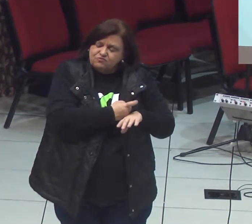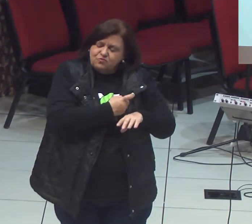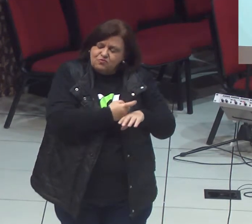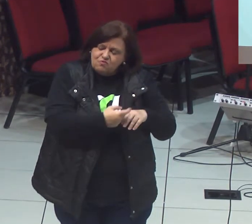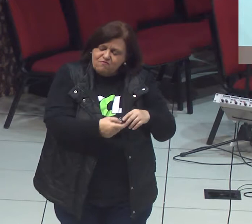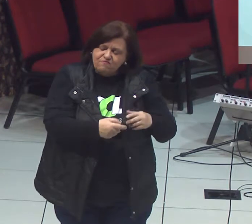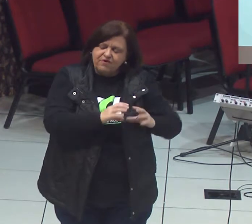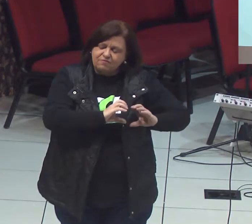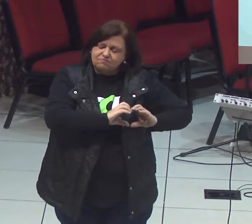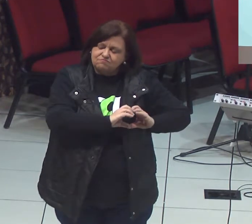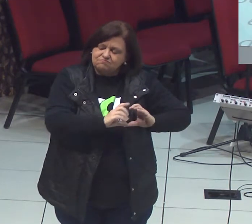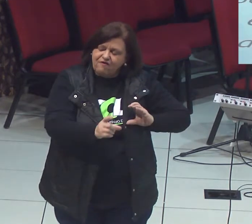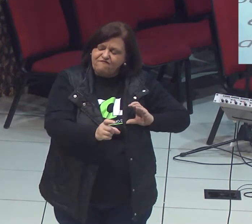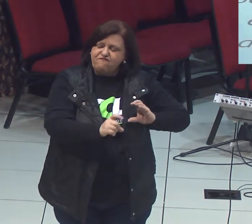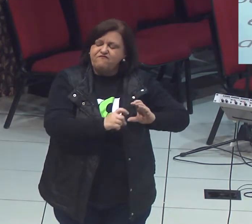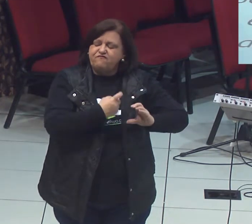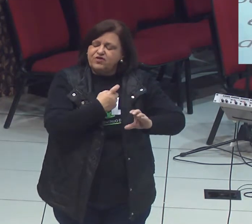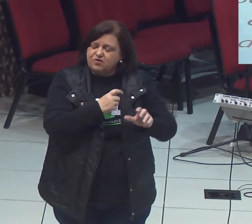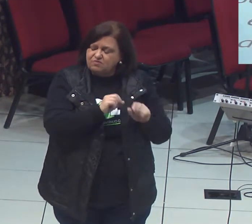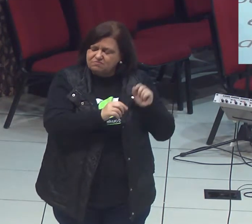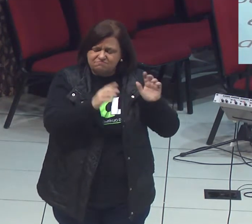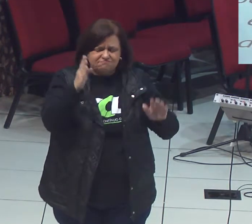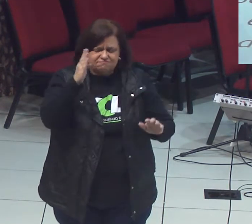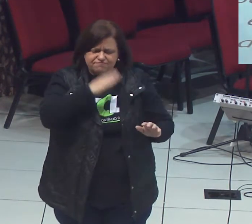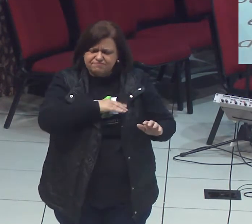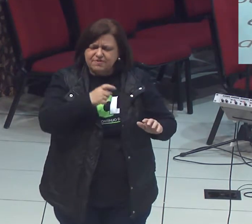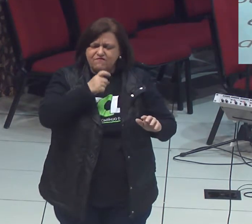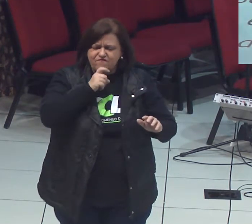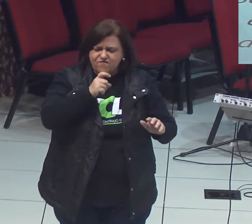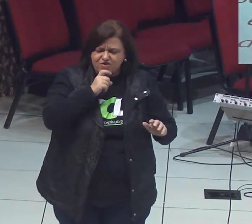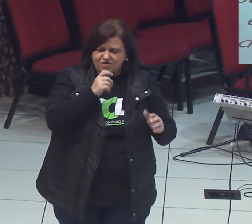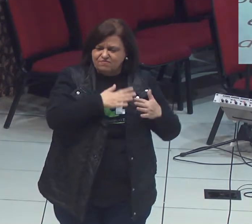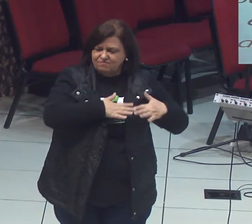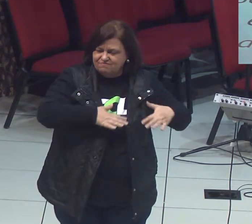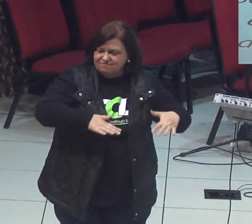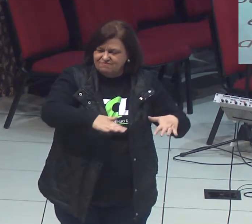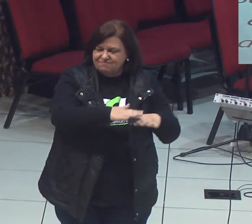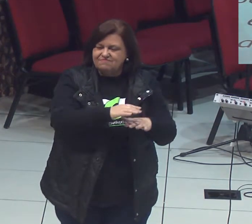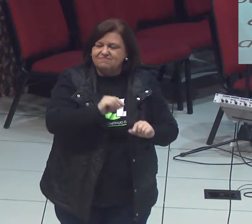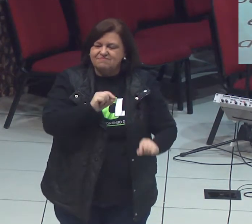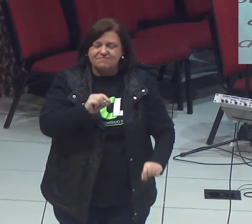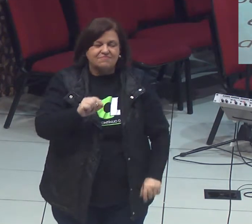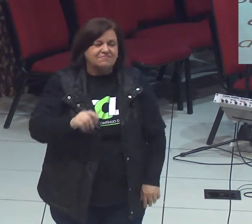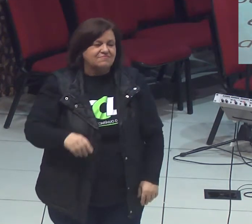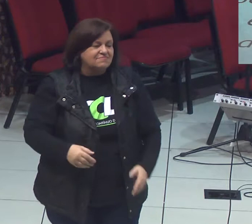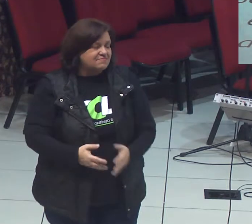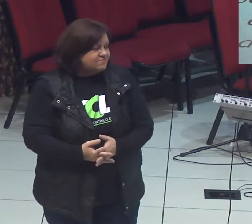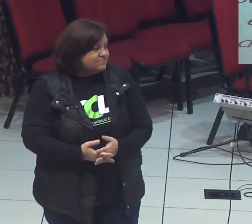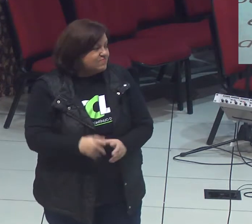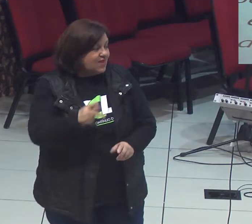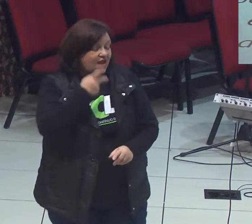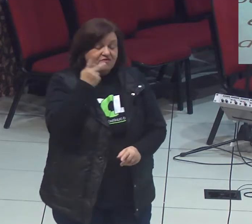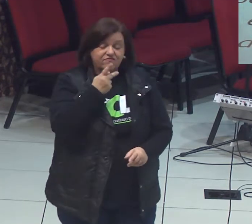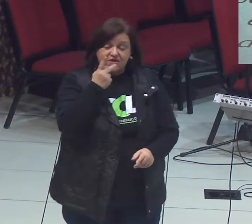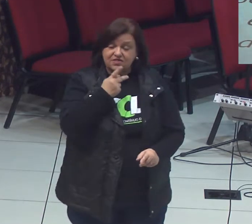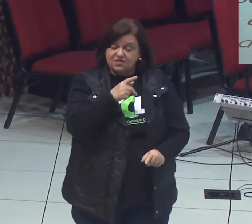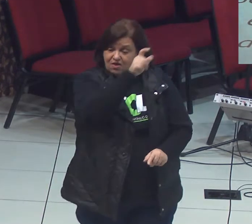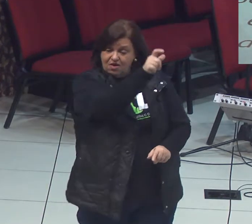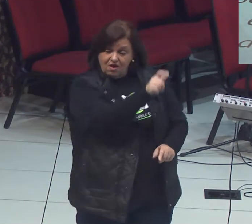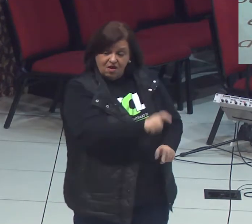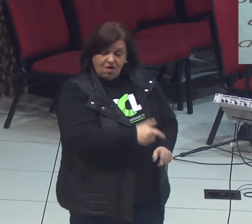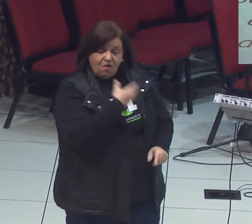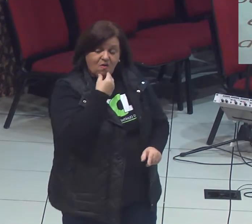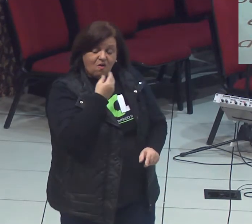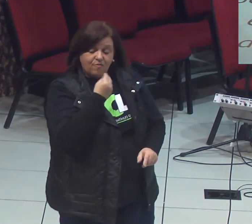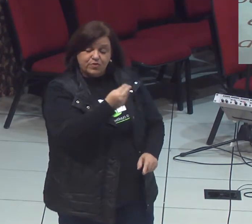igreja, o Espírito Santo em pessoa. E o que Paulo está declarando é que o homem do pecado